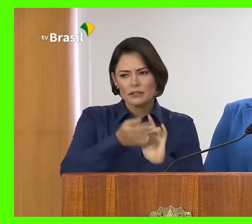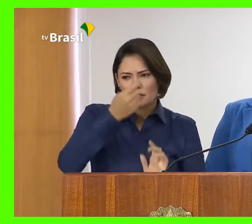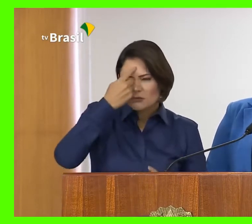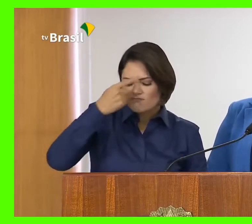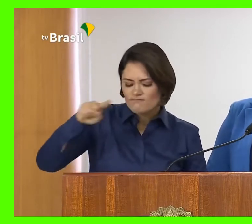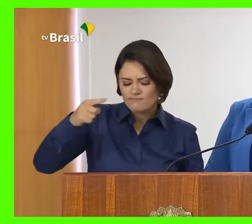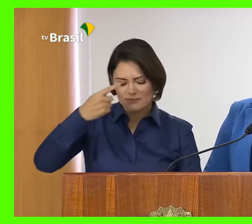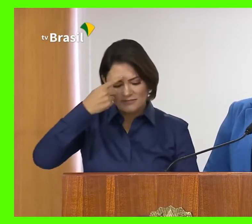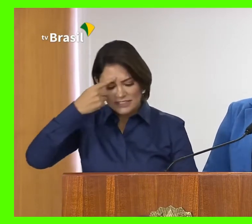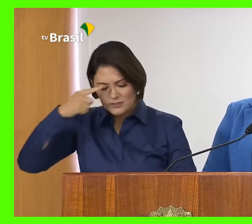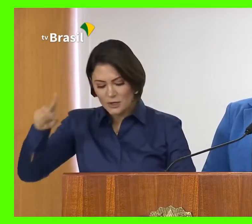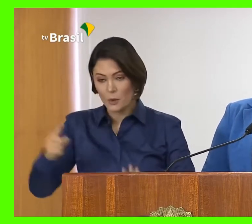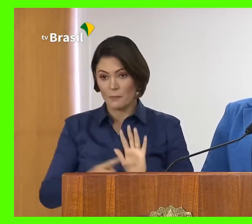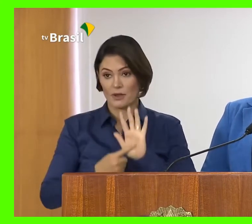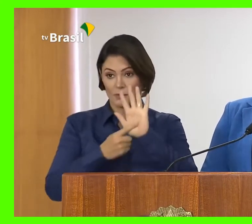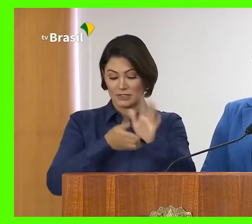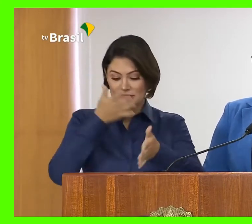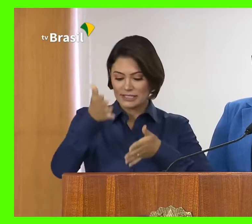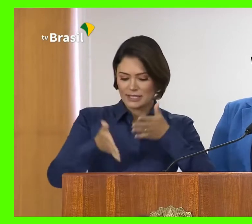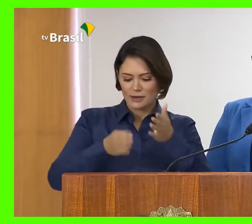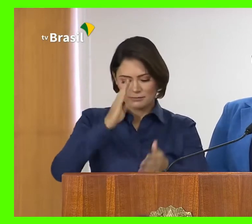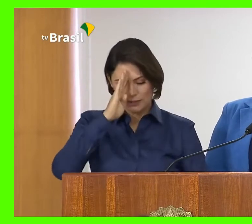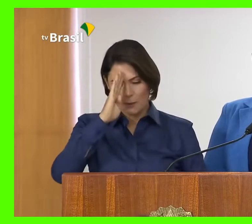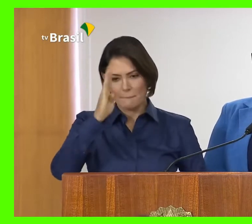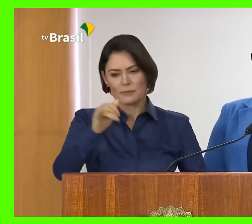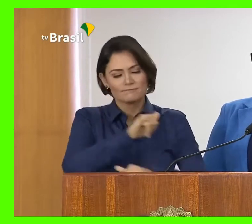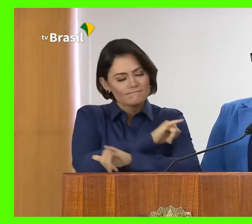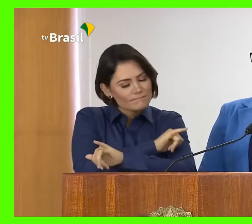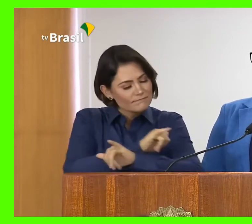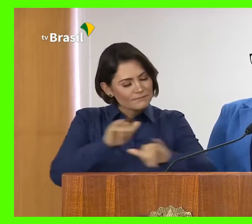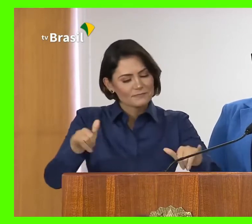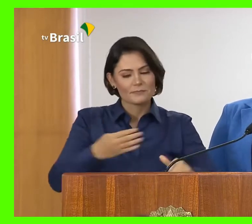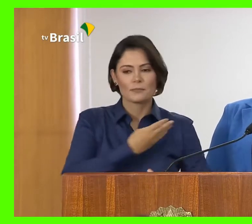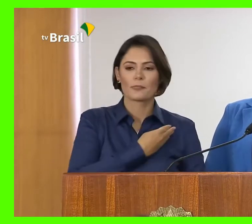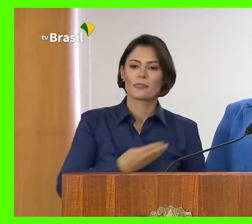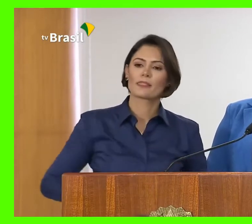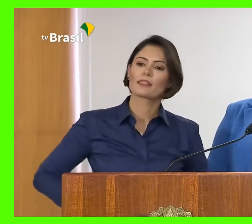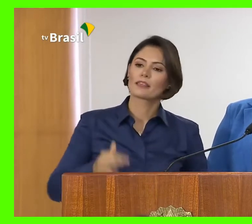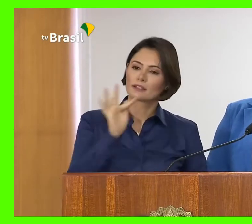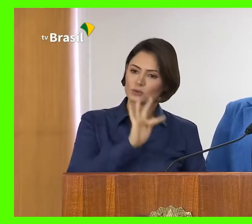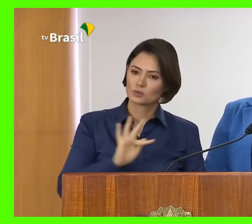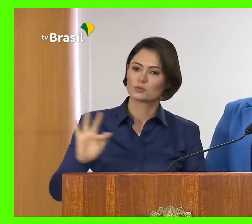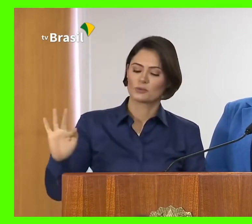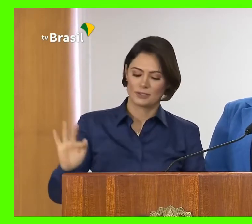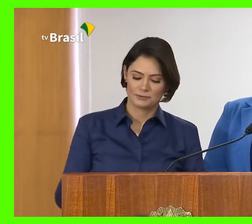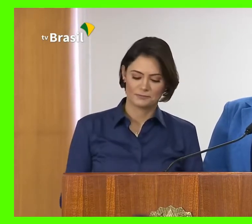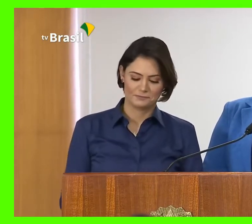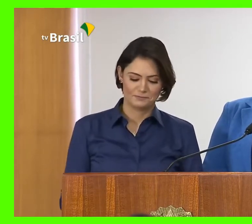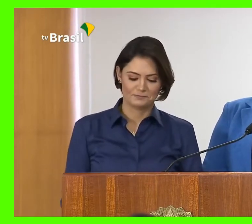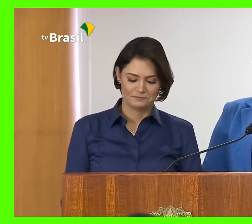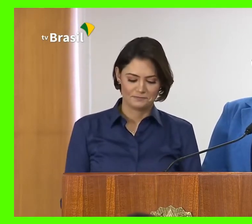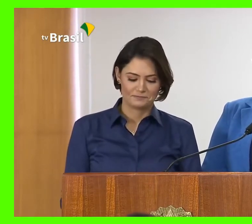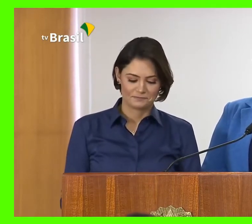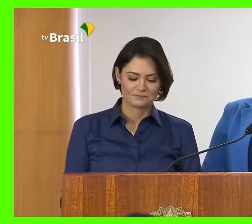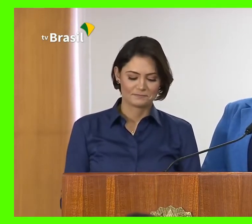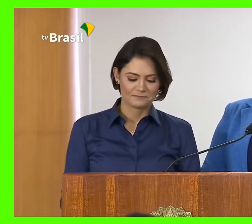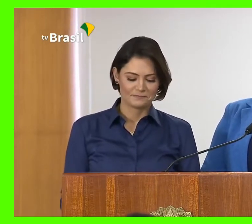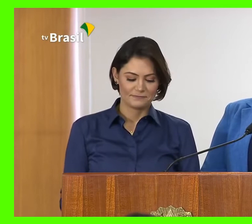programa Pátria Voluntária semanalmente apresenta um boletim em Libras com todas as principais informações do